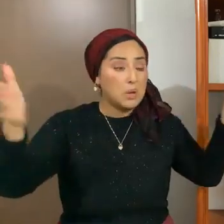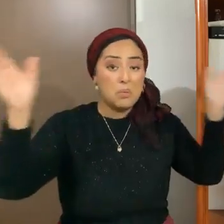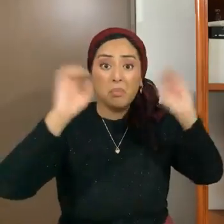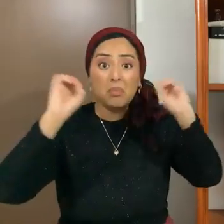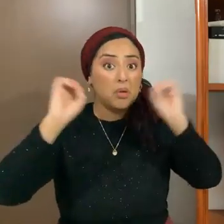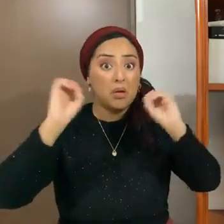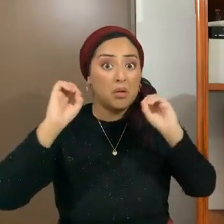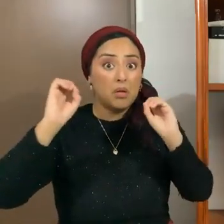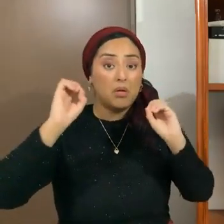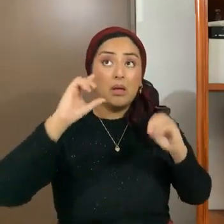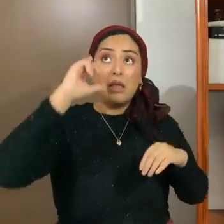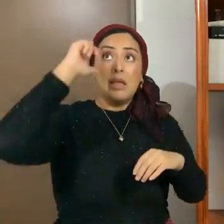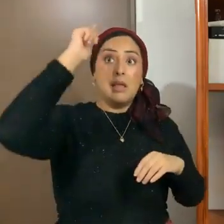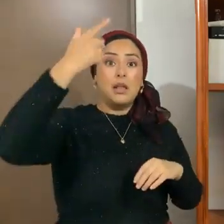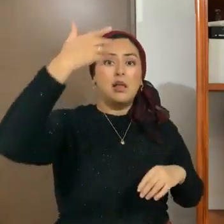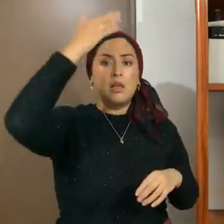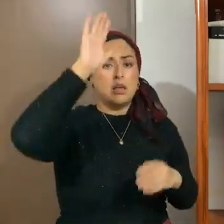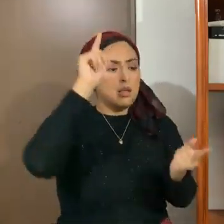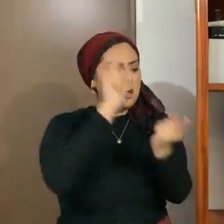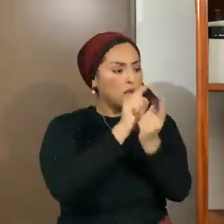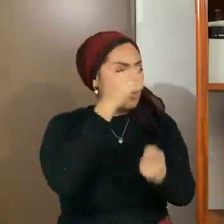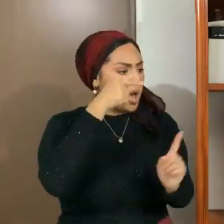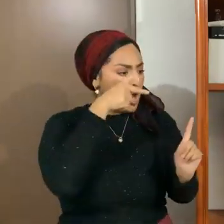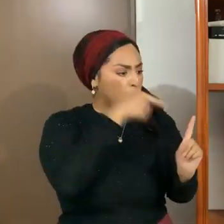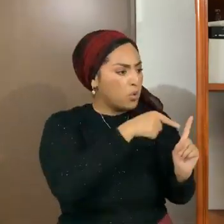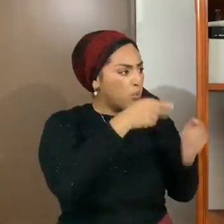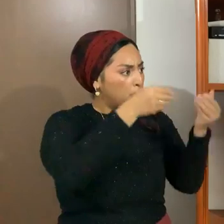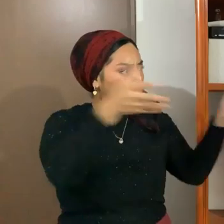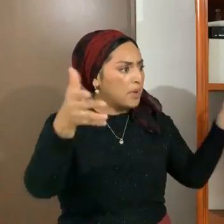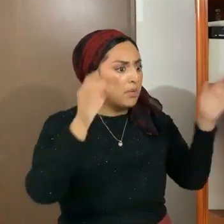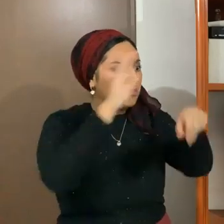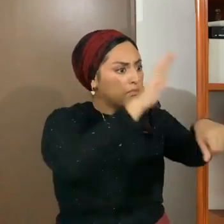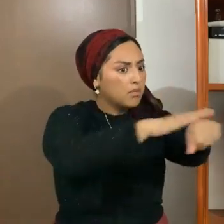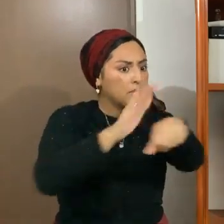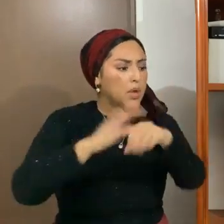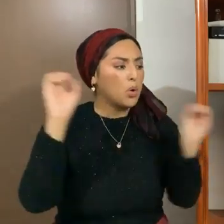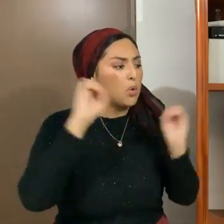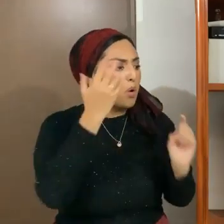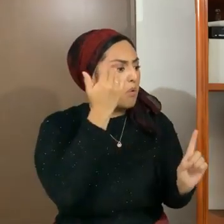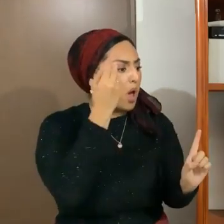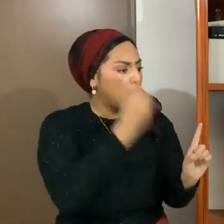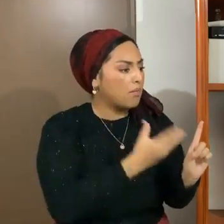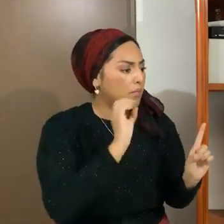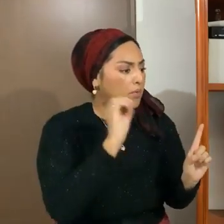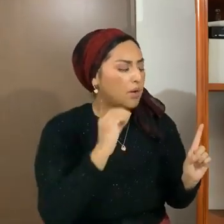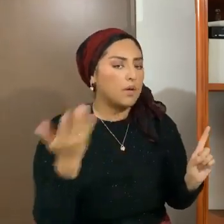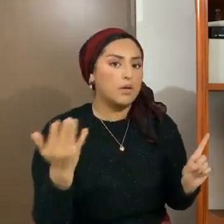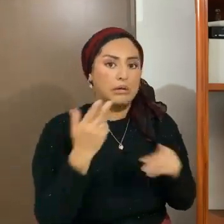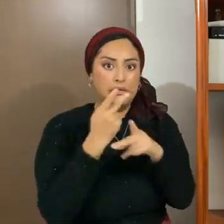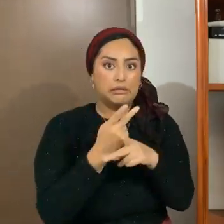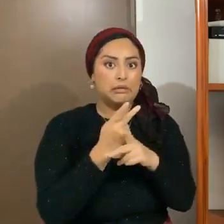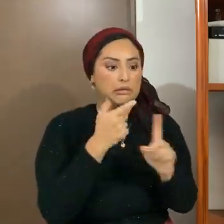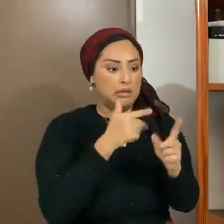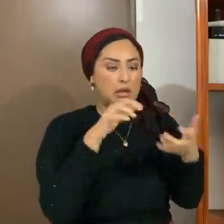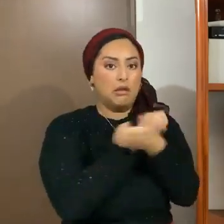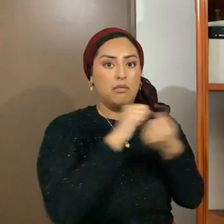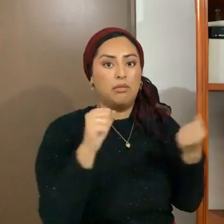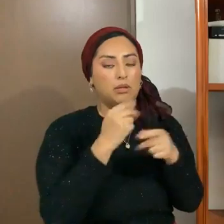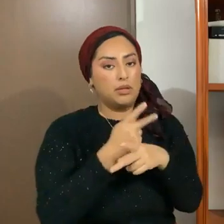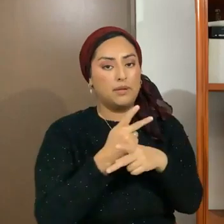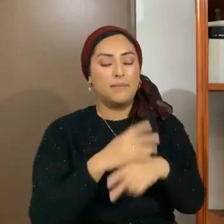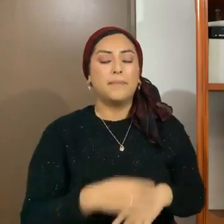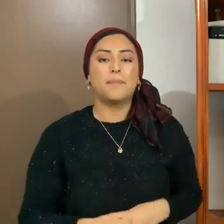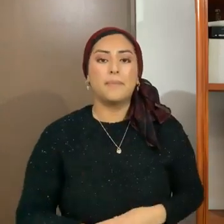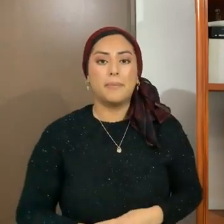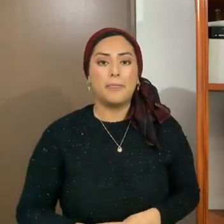atalaya le es demandada la sangre de los que no atalayó, de los que no les habló, y también es destruido, es